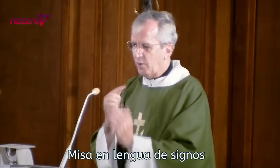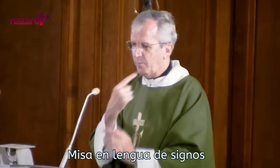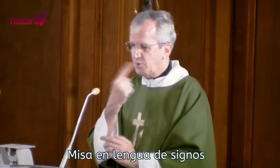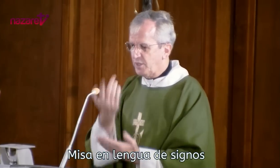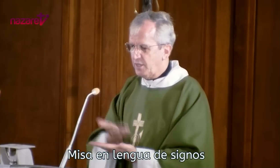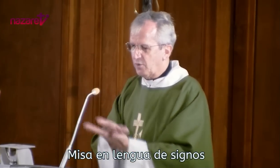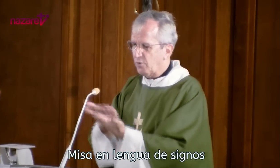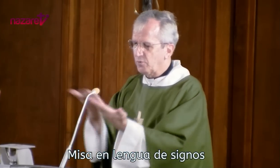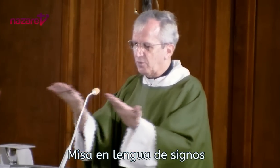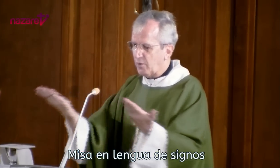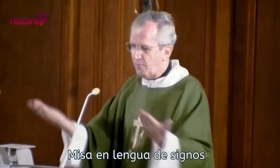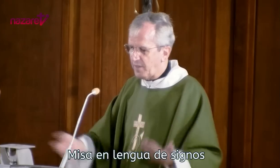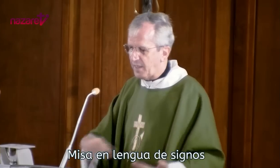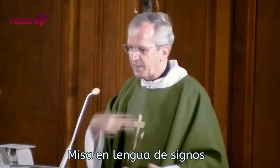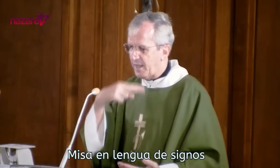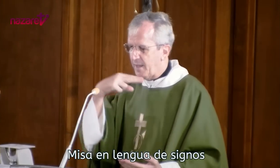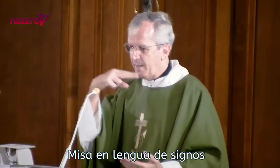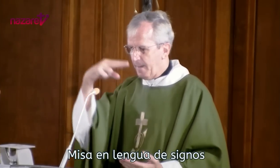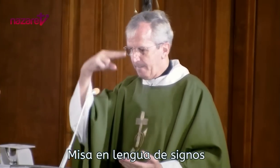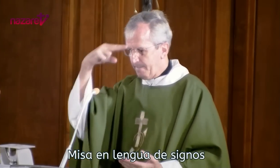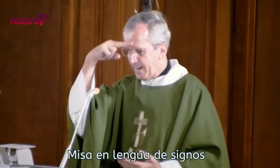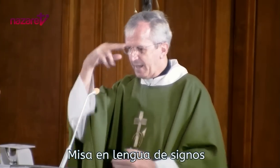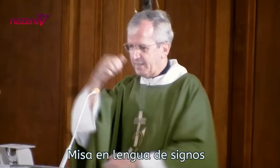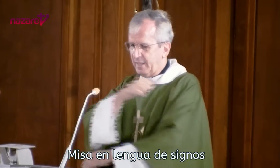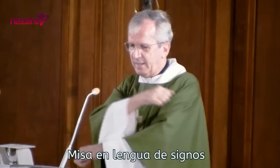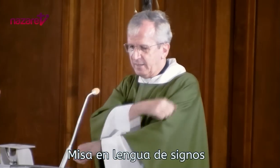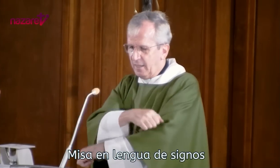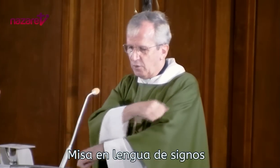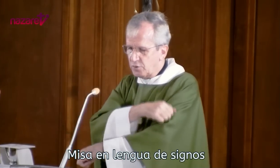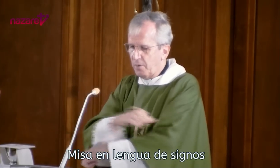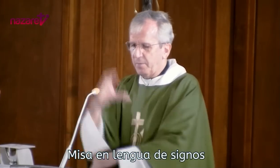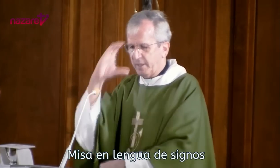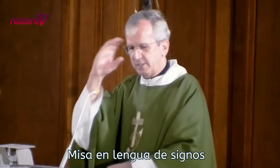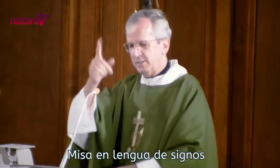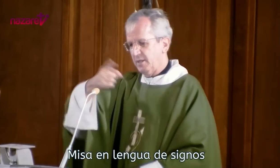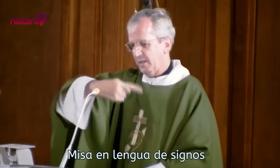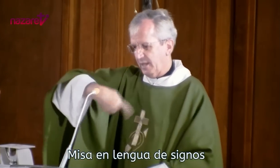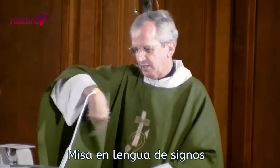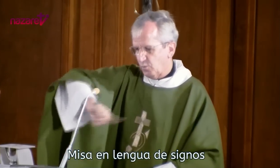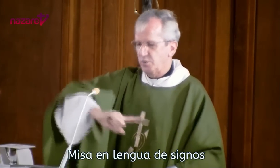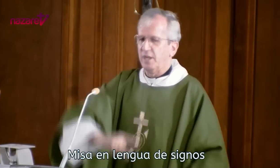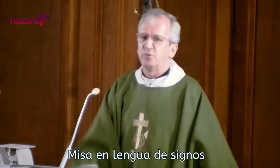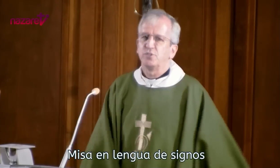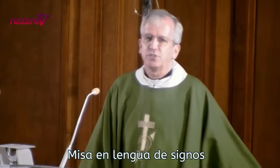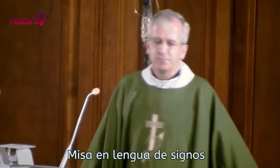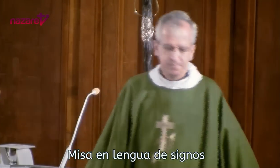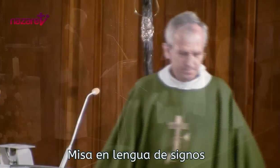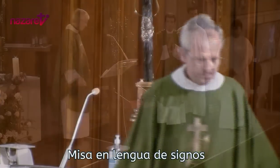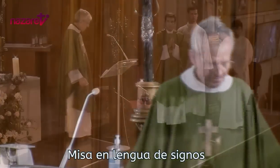Oremos diciendo con toda confianza: Padre de los pobres, escúchanos.